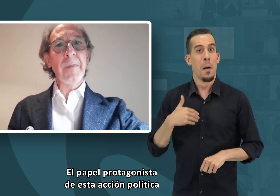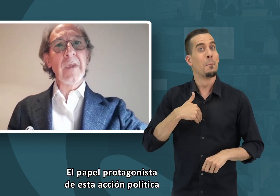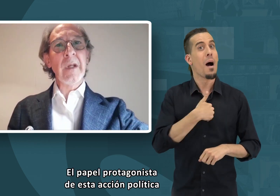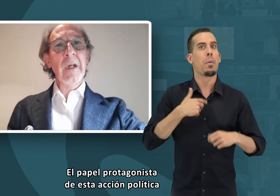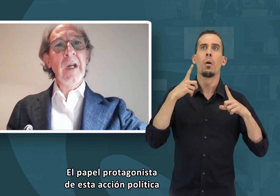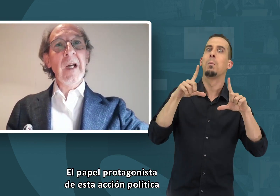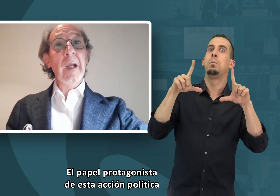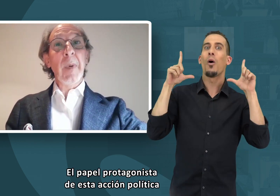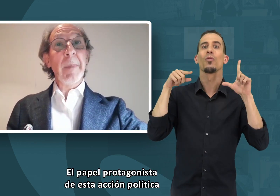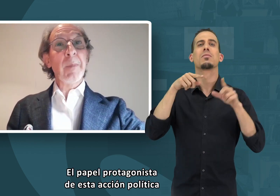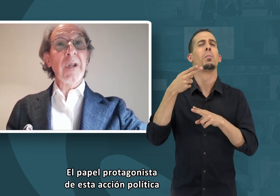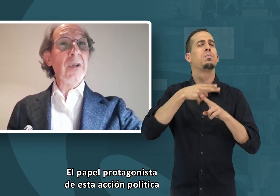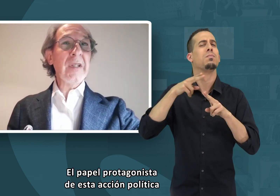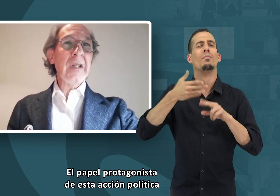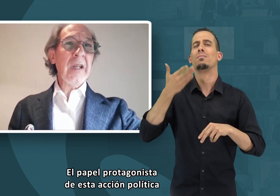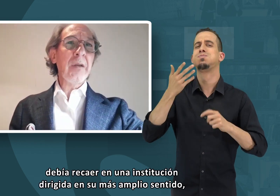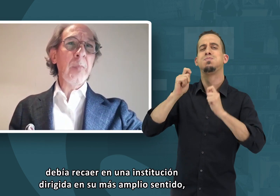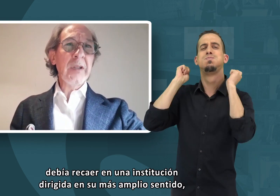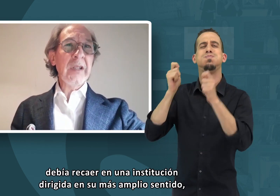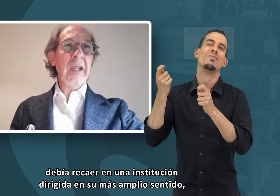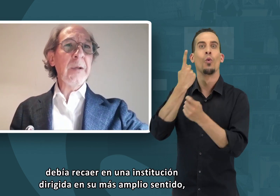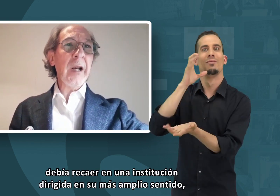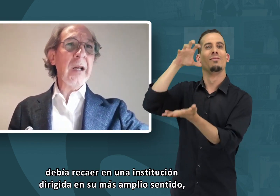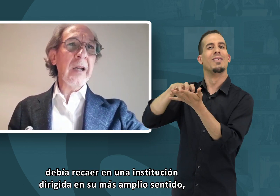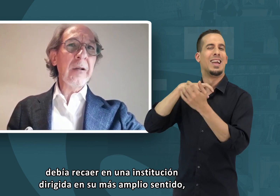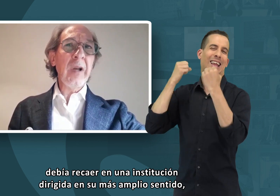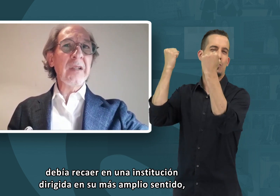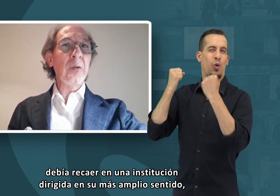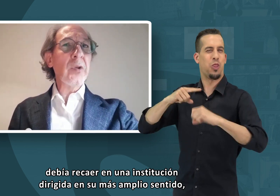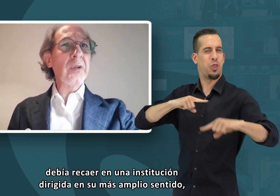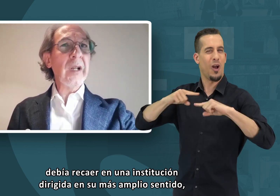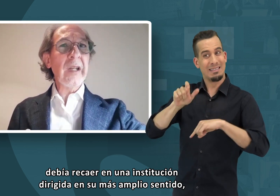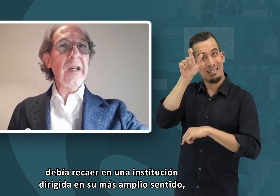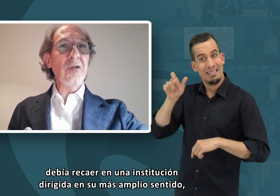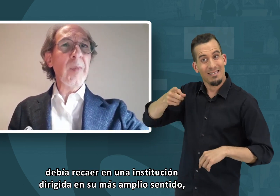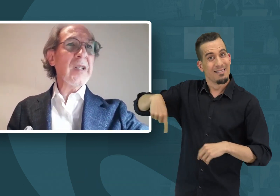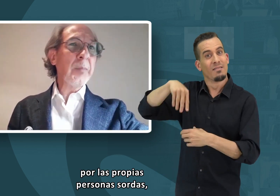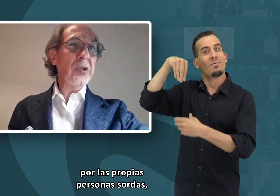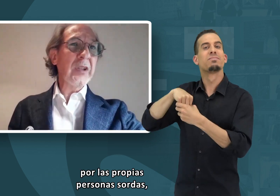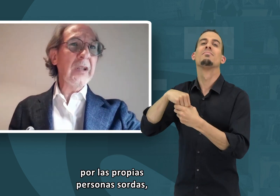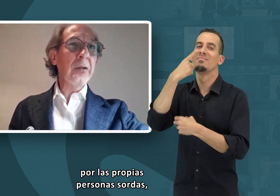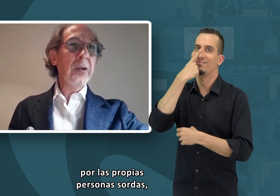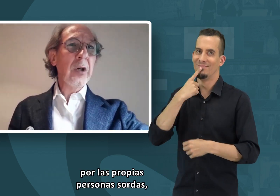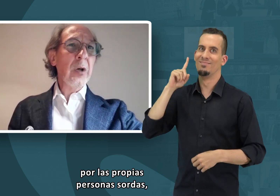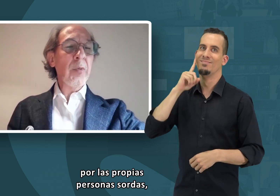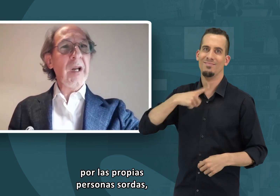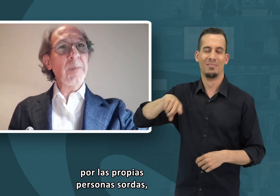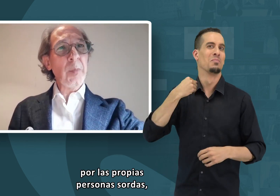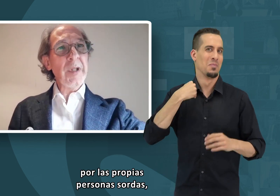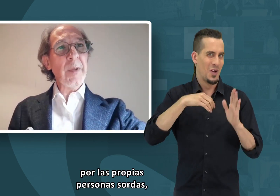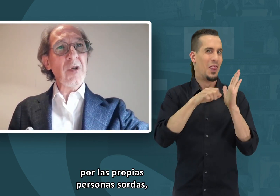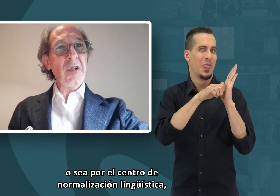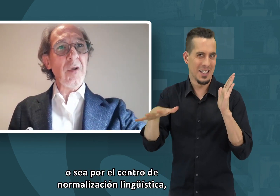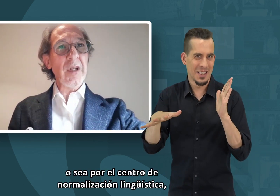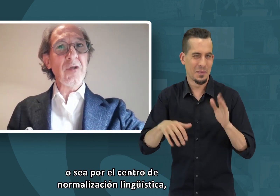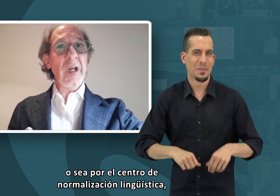sanidad. El papel protagonista de esta acción política debía recaer en una institución dirigida en su más amplio sentido por las